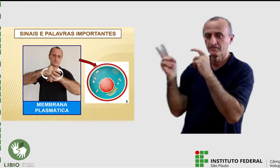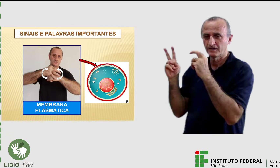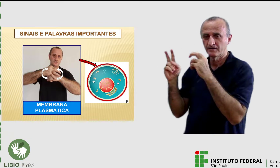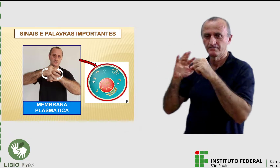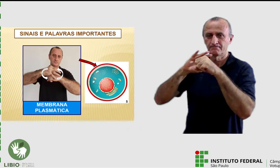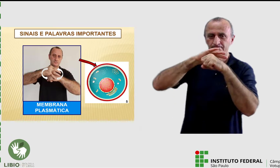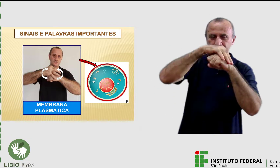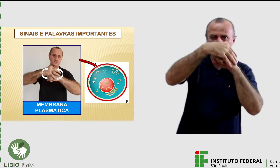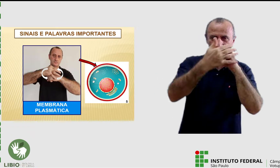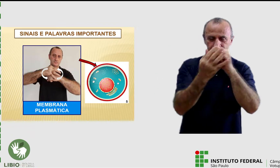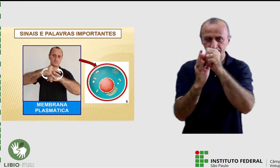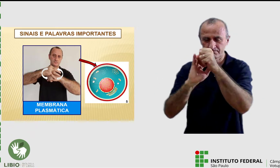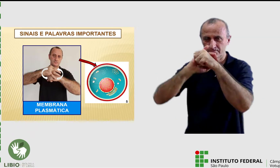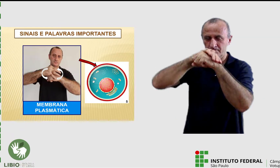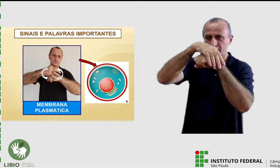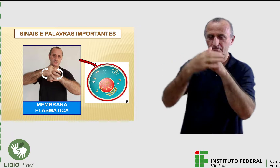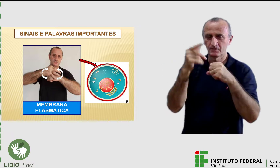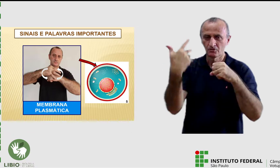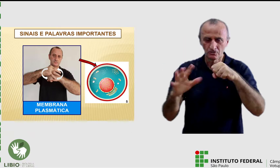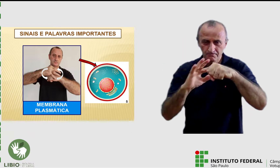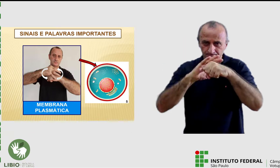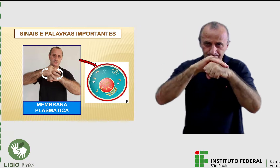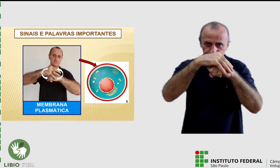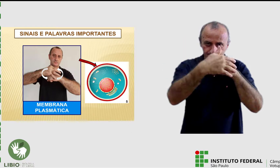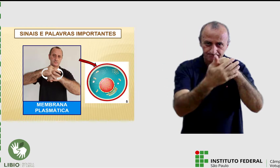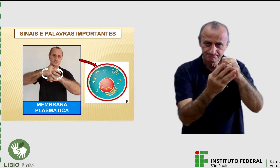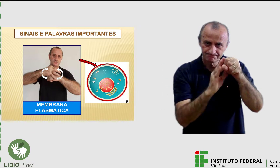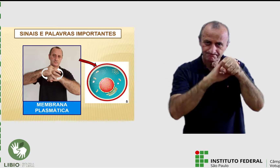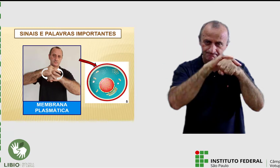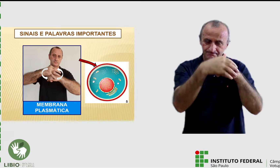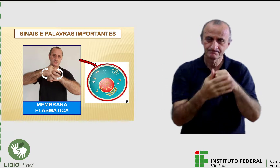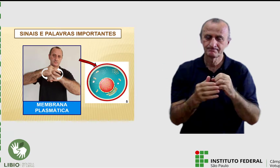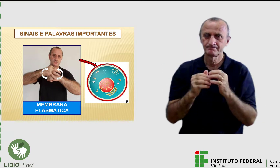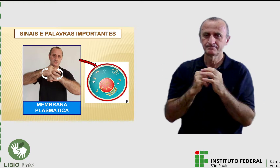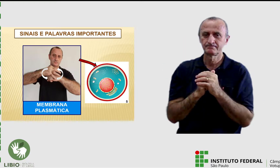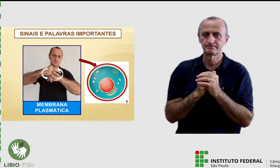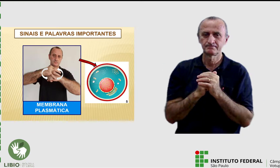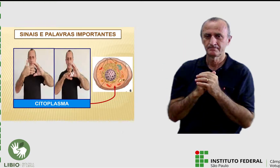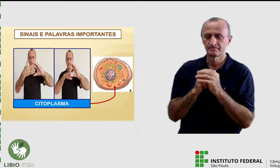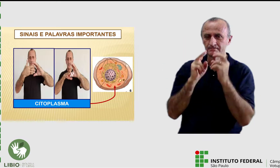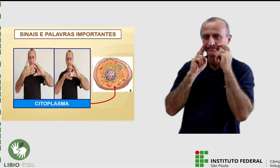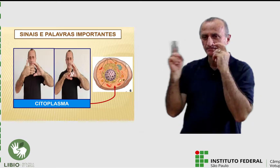Veja, membrana plasmática, novamente o sinal, membrana plasmática.